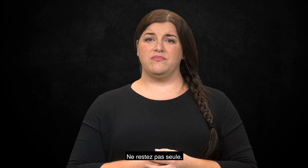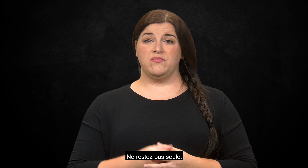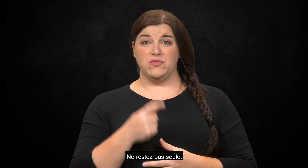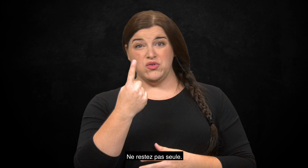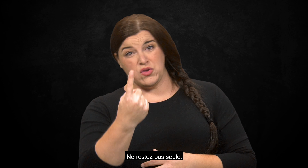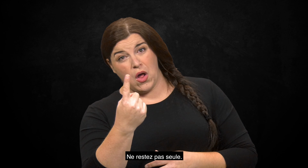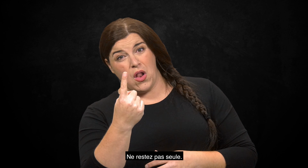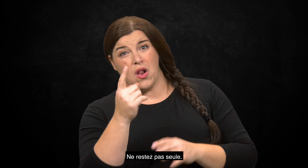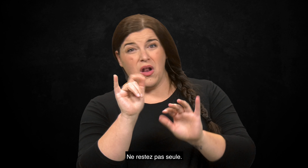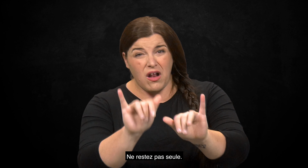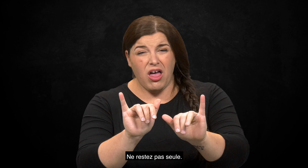ne restez pas seul.